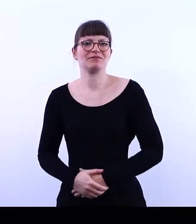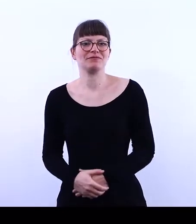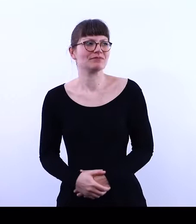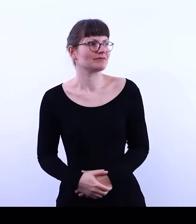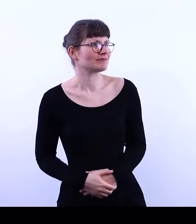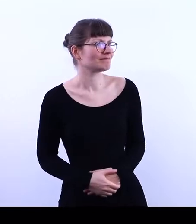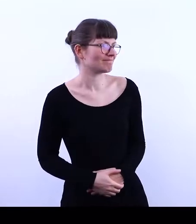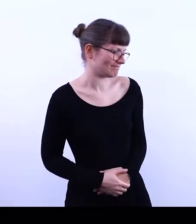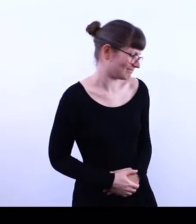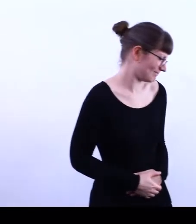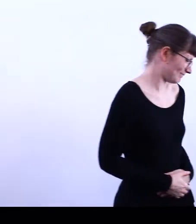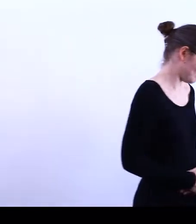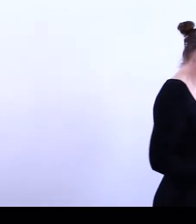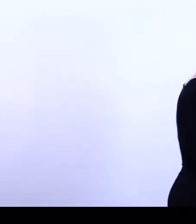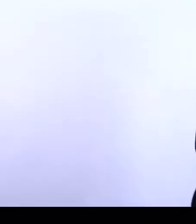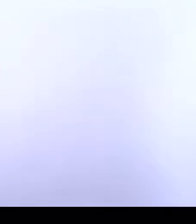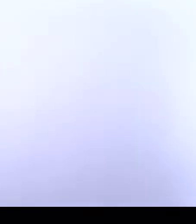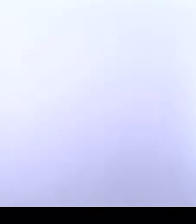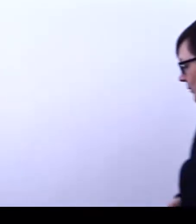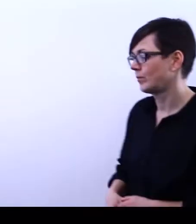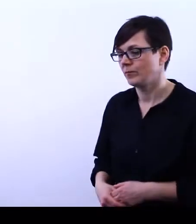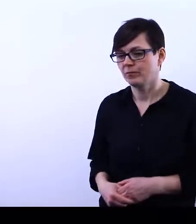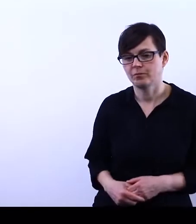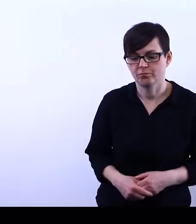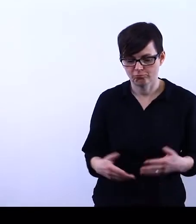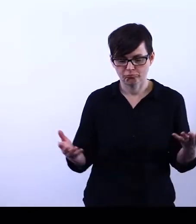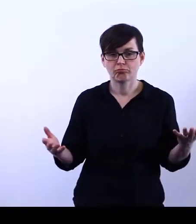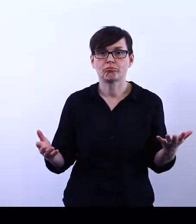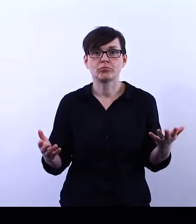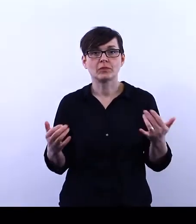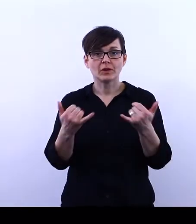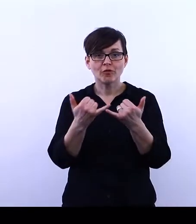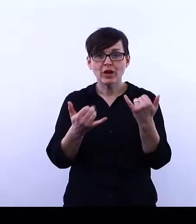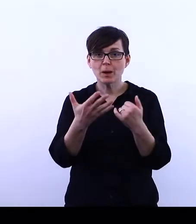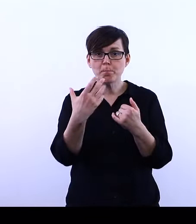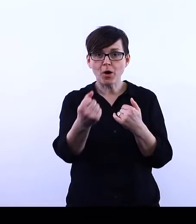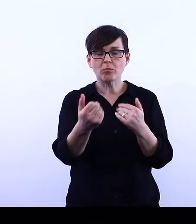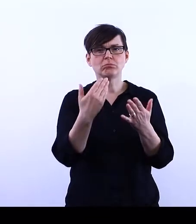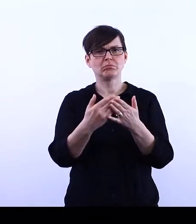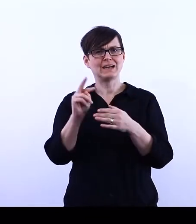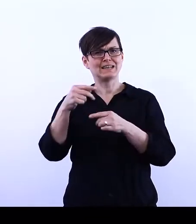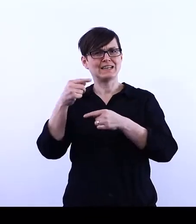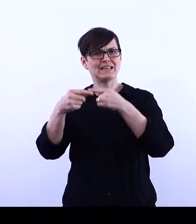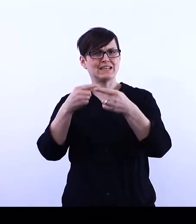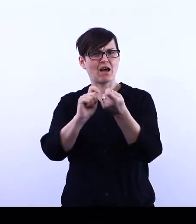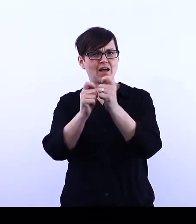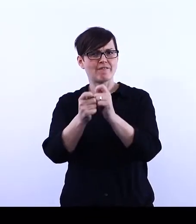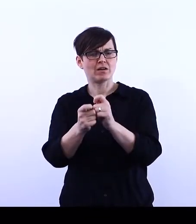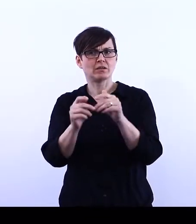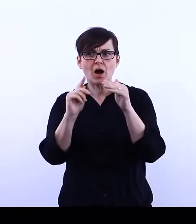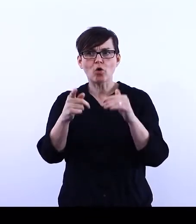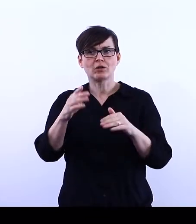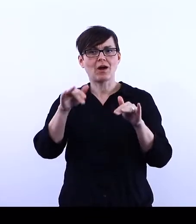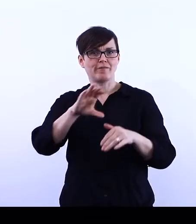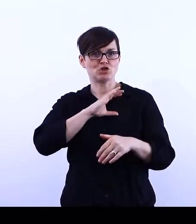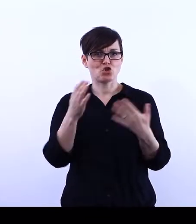erkennen, dass der digitale Wandel für Sie auch Chancen sozusagen bietet, besonders wenn Sie in strukturschwachen und ländlichen Regionen